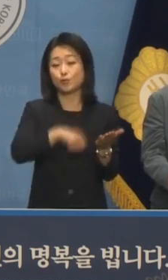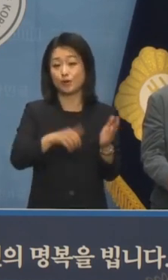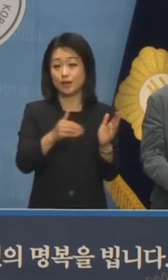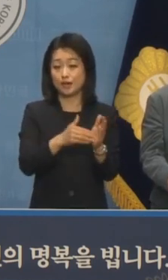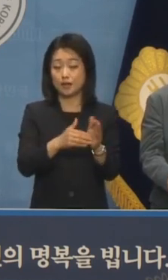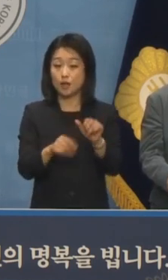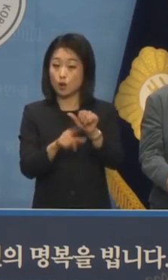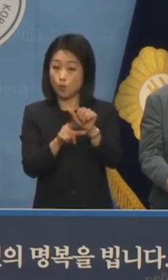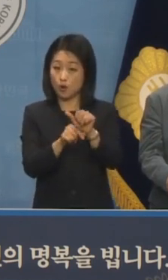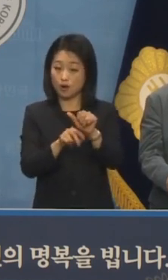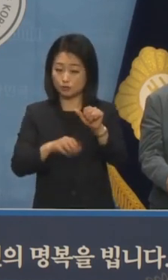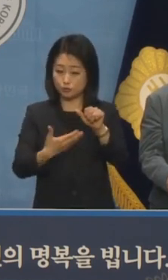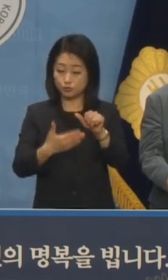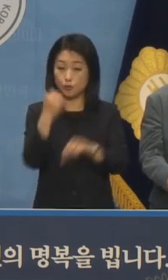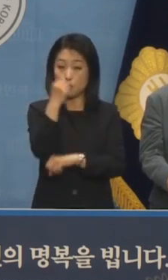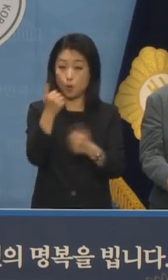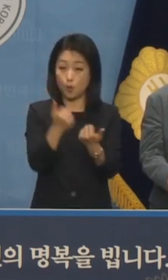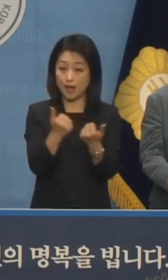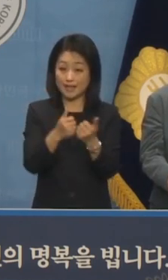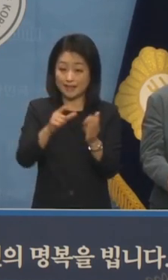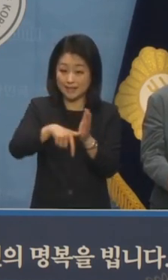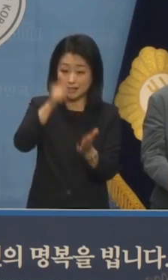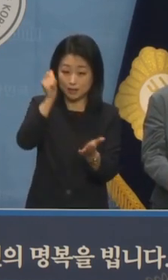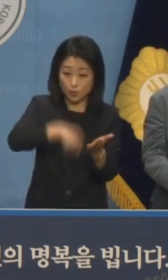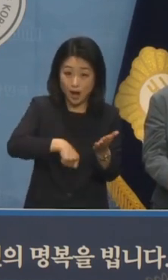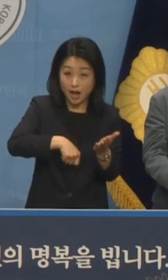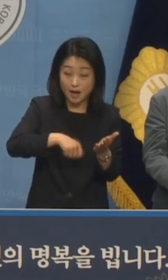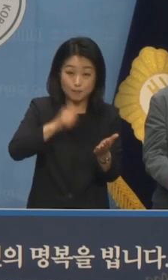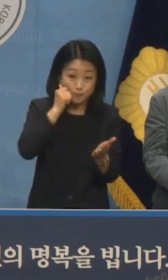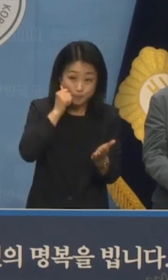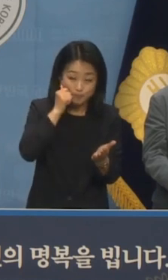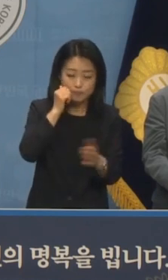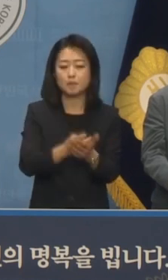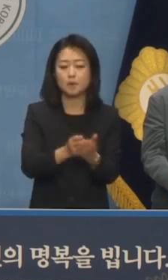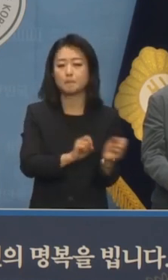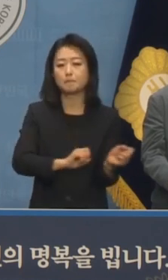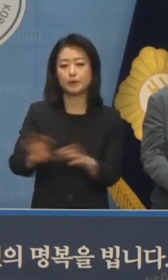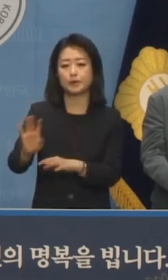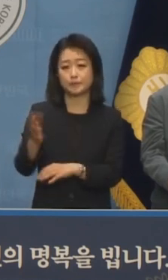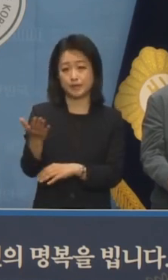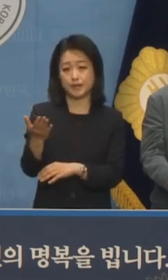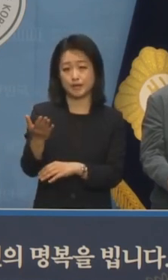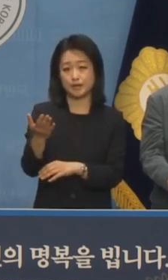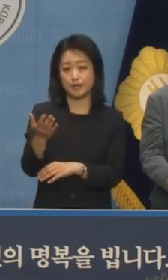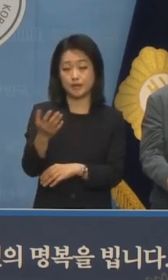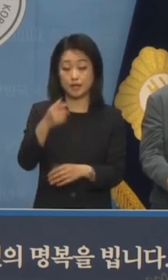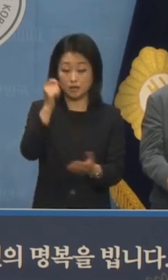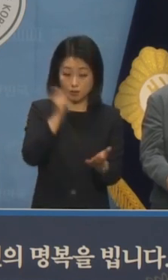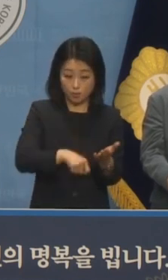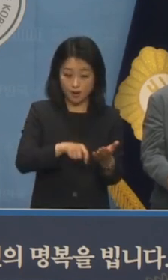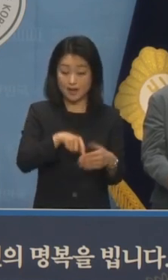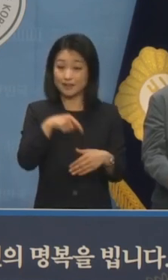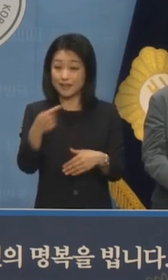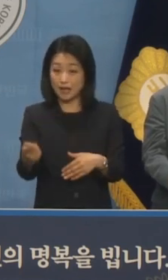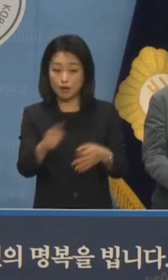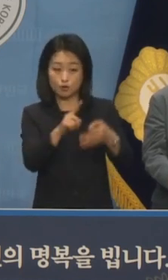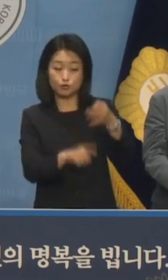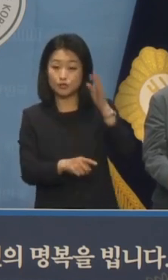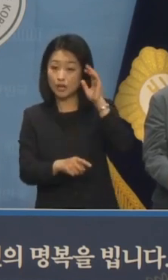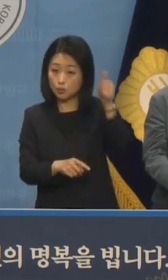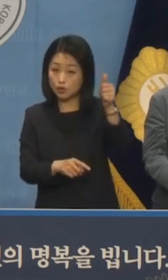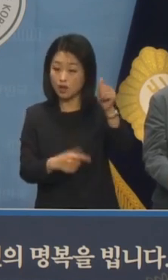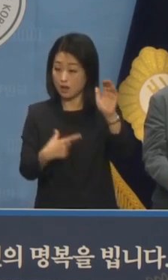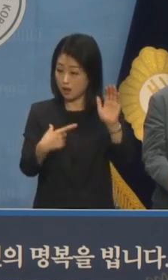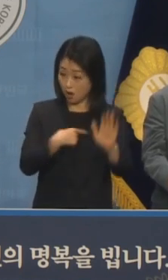마지막 본의회에서 통과하지 못하면 이 법안은 폐기됩니다. 본의회를 통과한다 해도 만약 윤석열